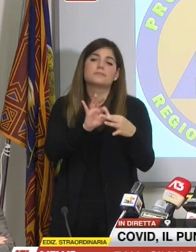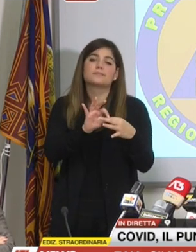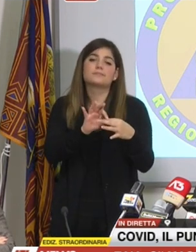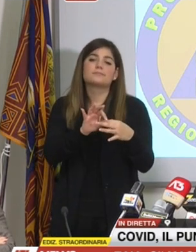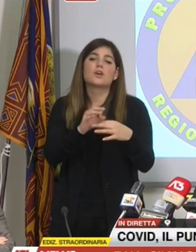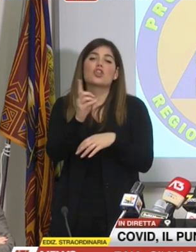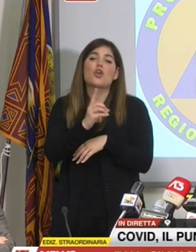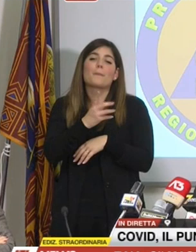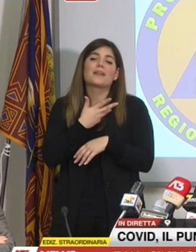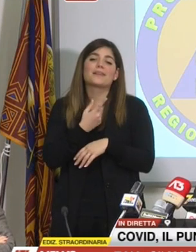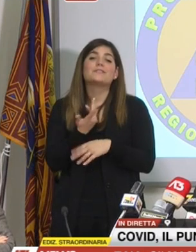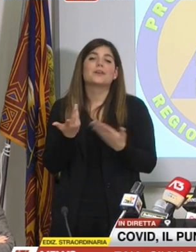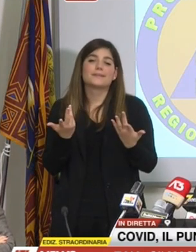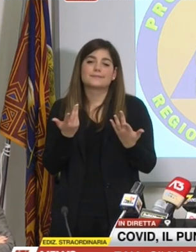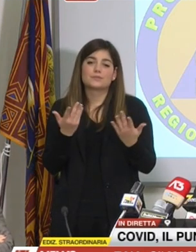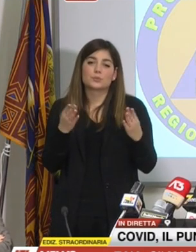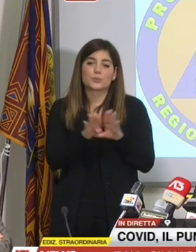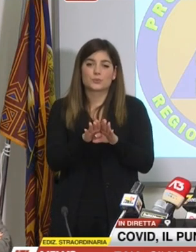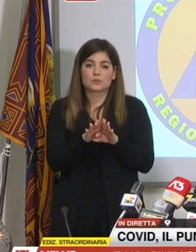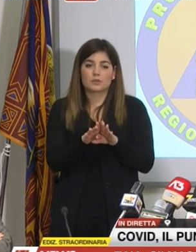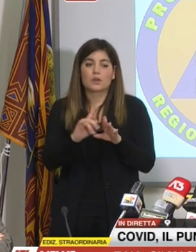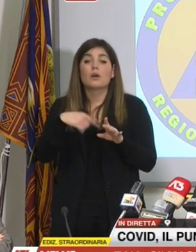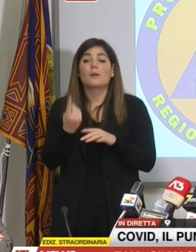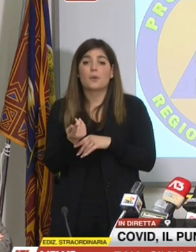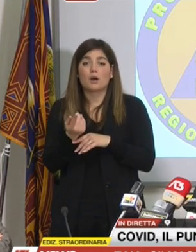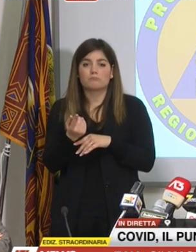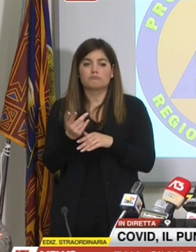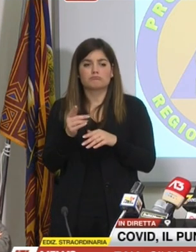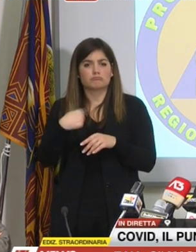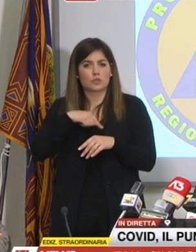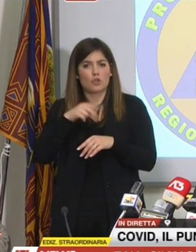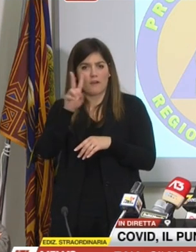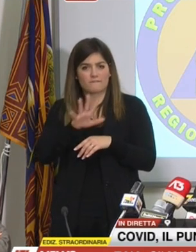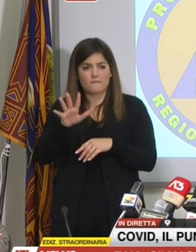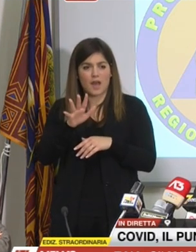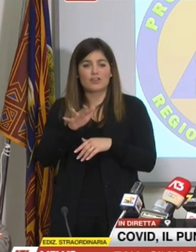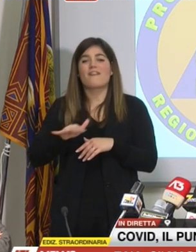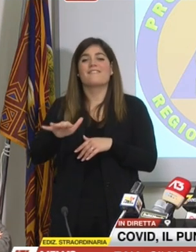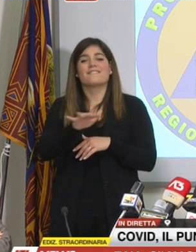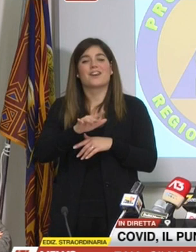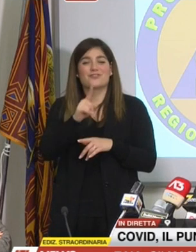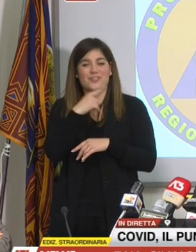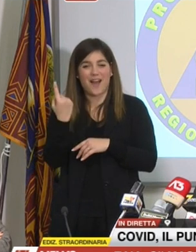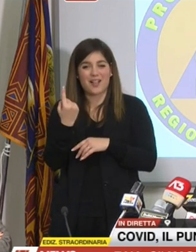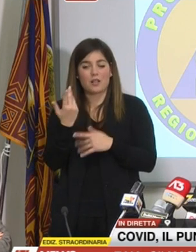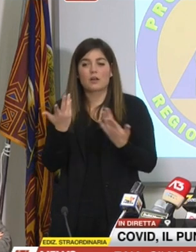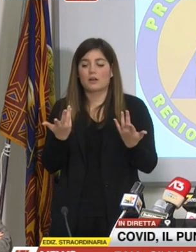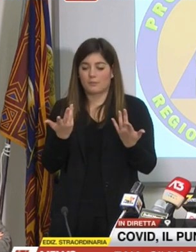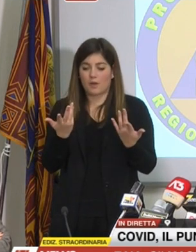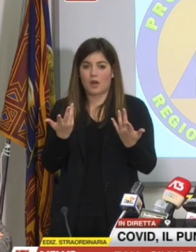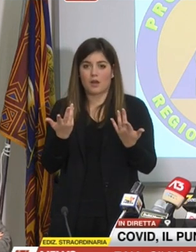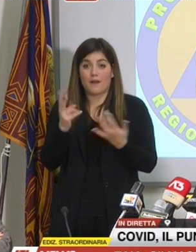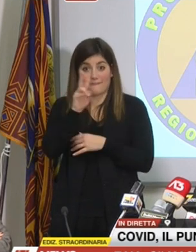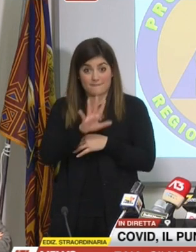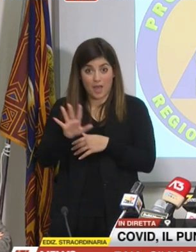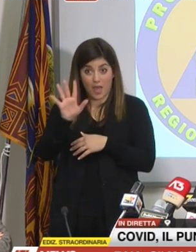La colorazione dell'Italia attribuisce al Veneto la fascia gialla, quindi siamo belli. E c'è per i gialli. E però ci sono, essendo il Veneto la prima,